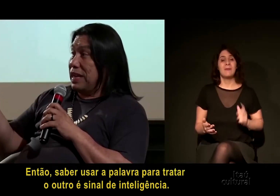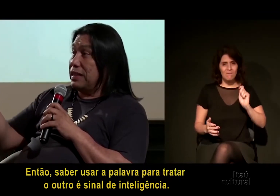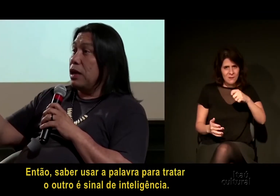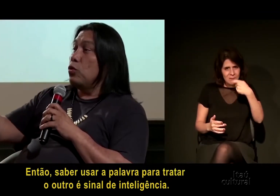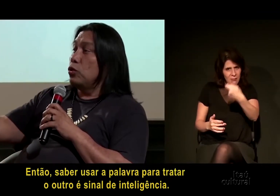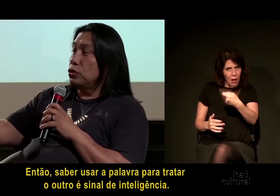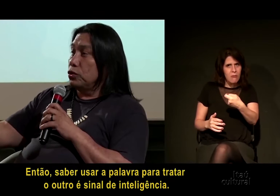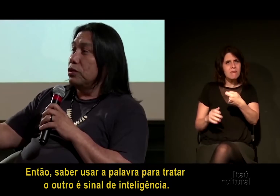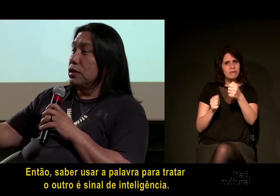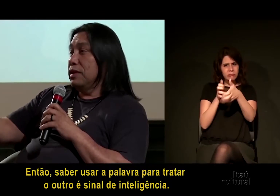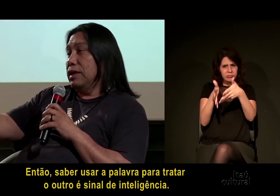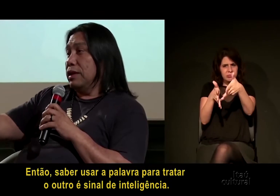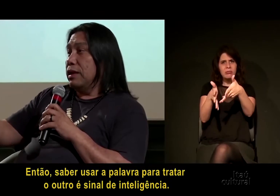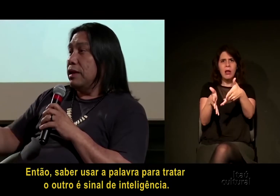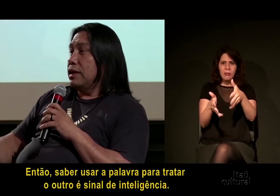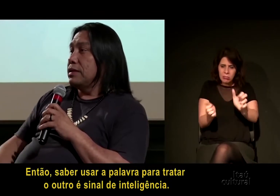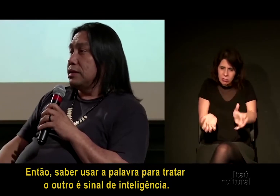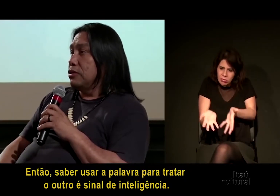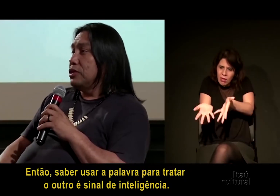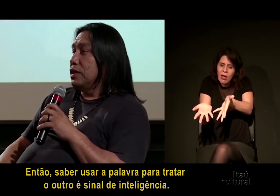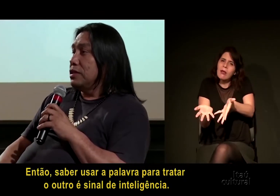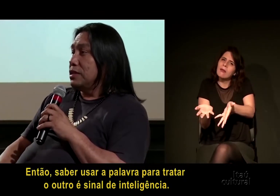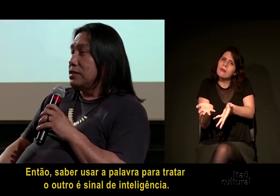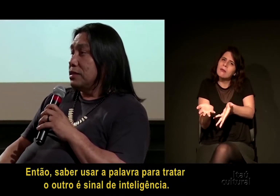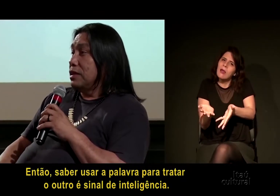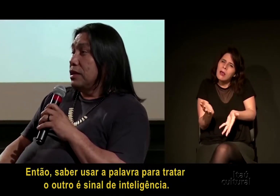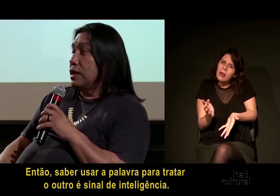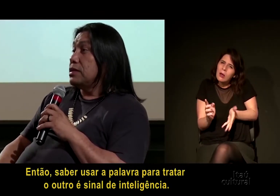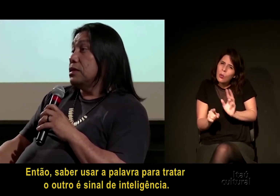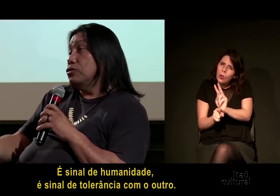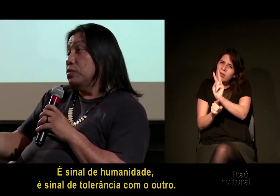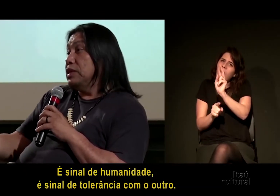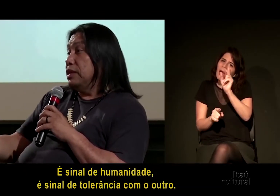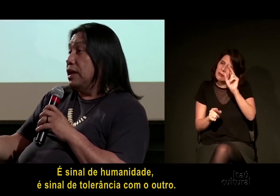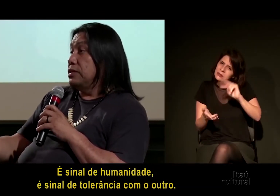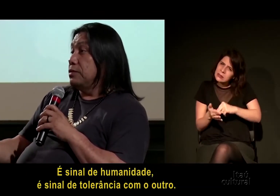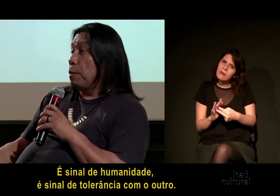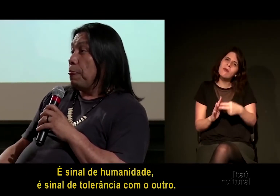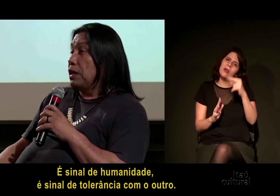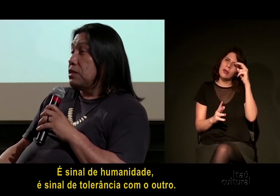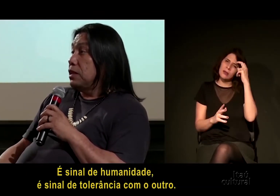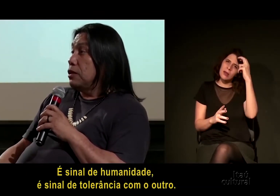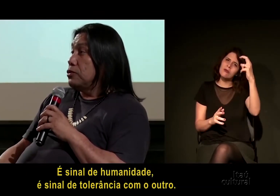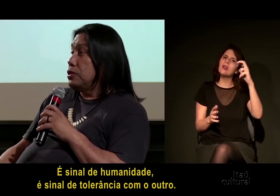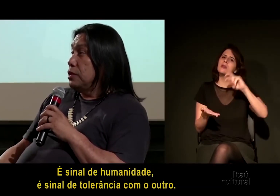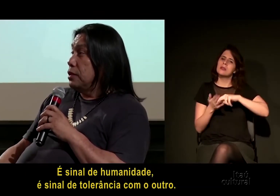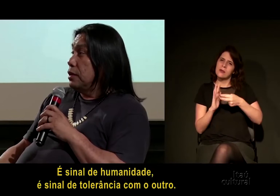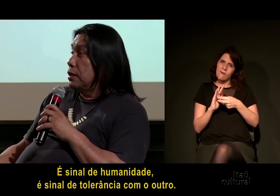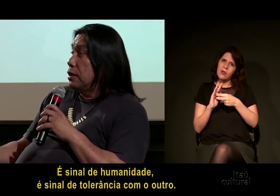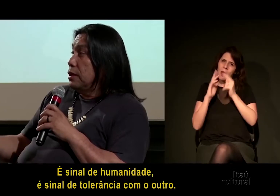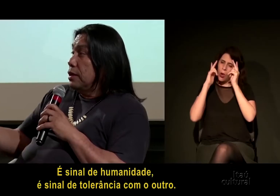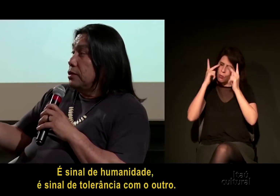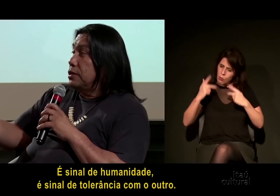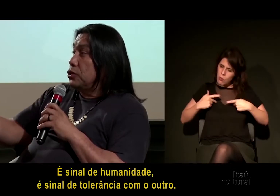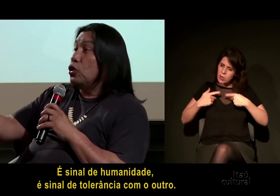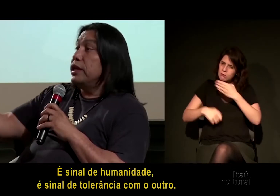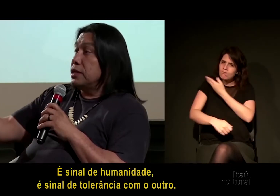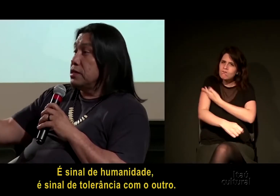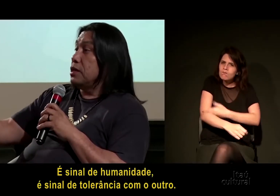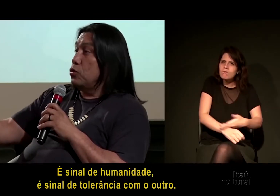tratar o outro é sinal de inteligência, é sinal de humanidade, é sinal de tolerância com o